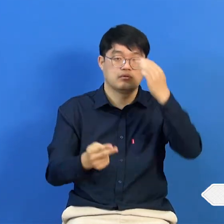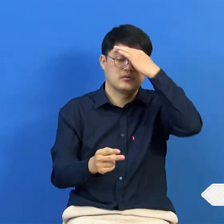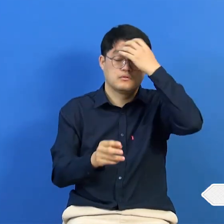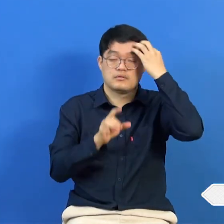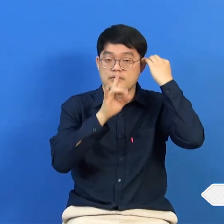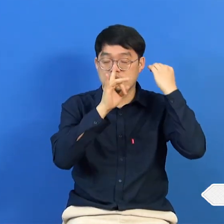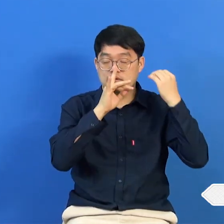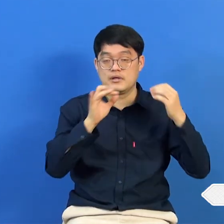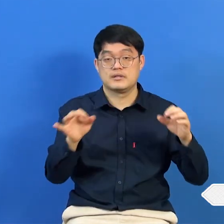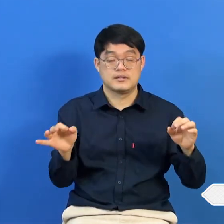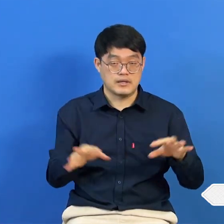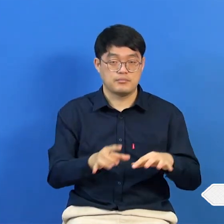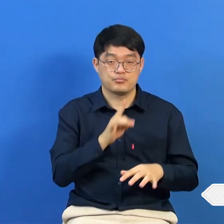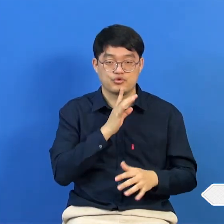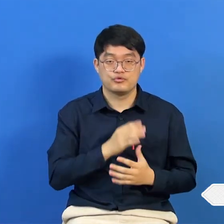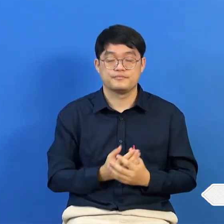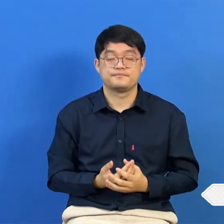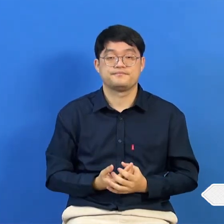것입니다.